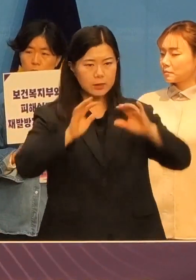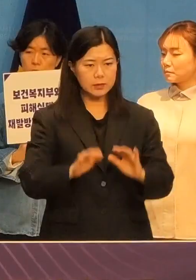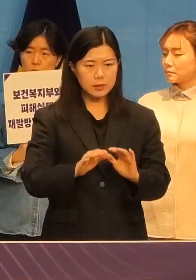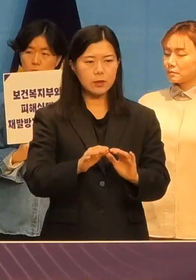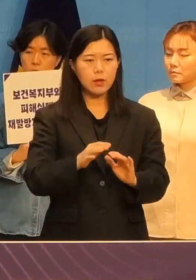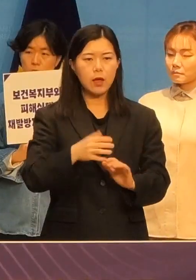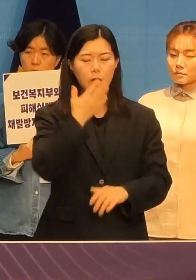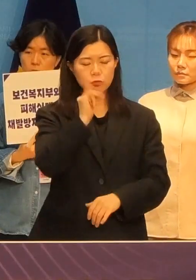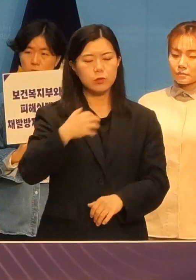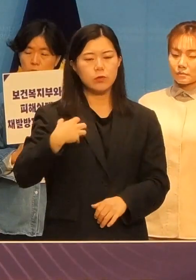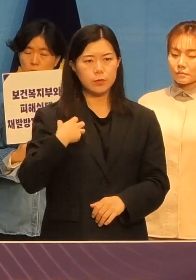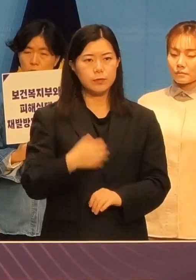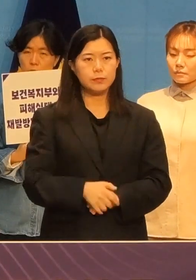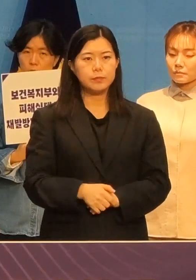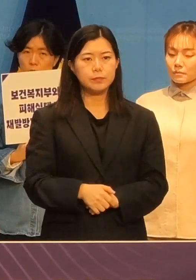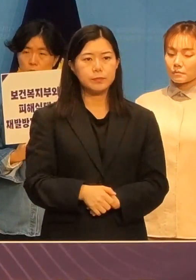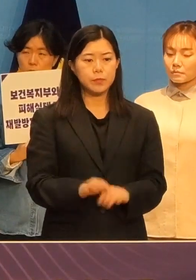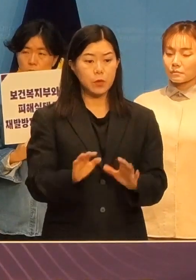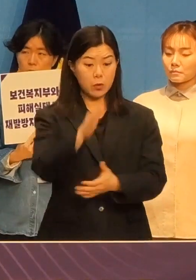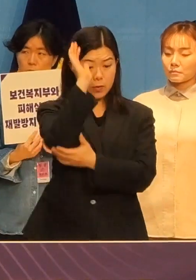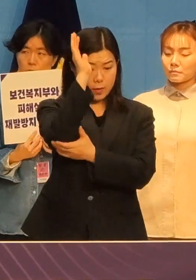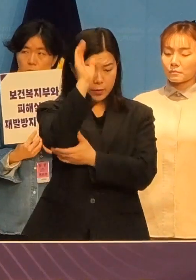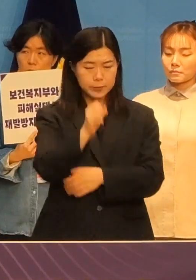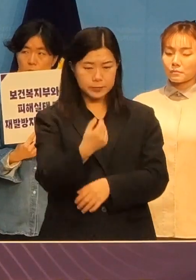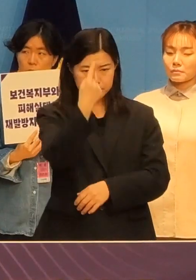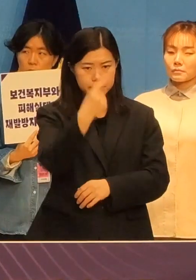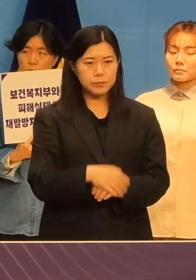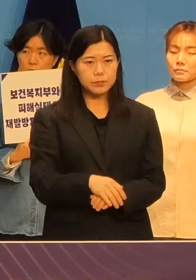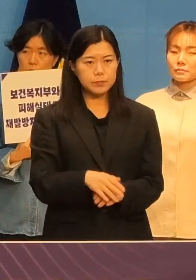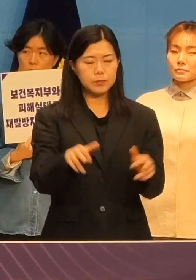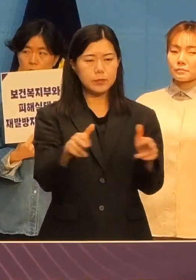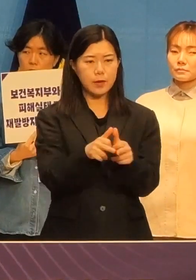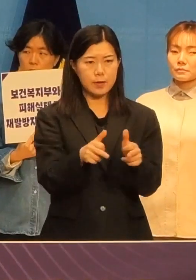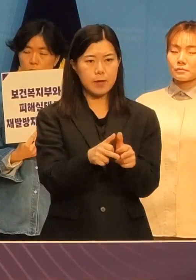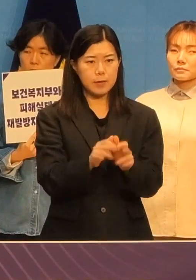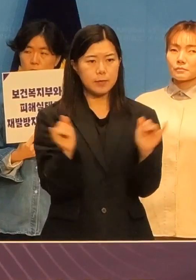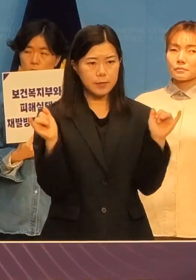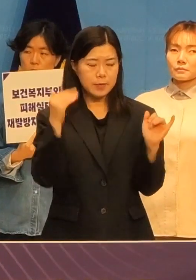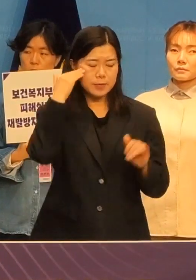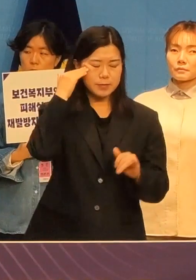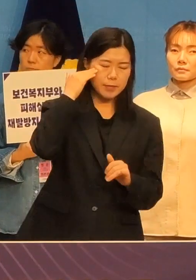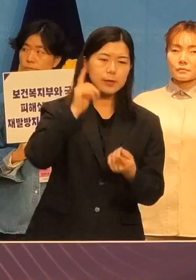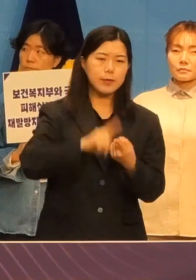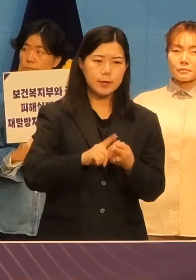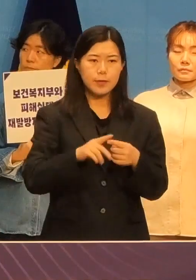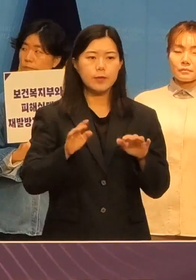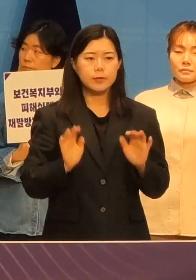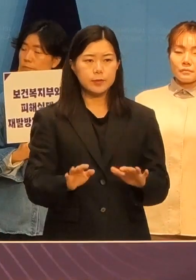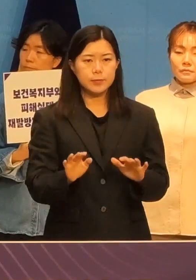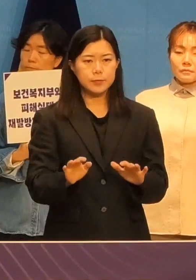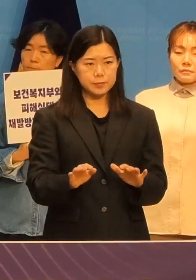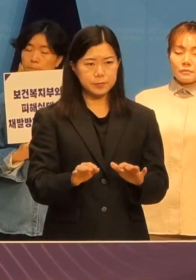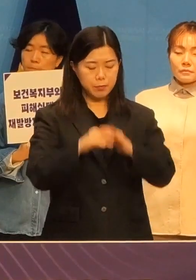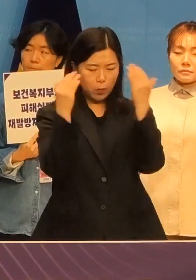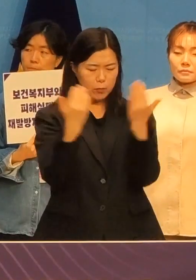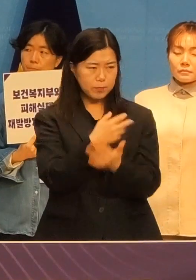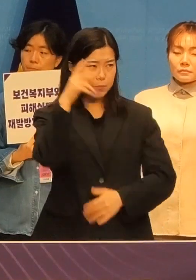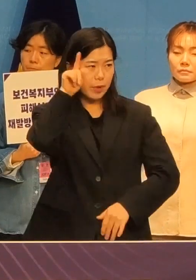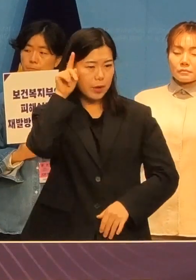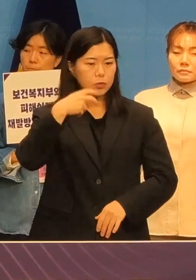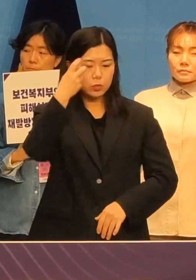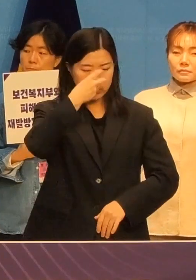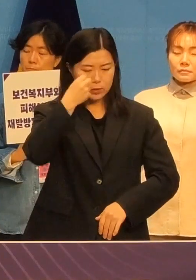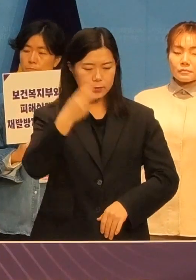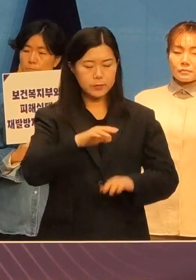할 역할입니다. 오늘 기자회견을 계기로 장애인 재생산권 침해에 대한 포괄적이고 전면적인 전수조사와 실태